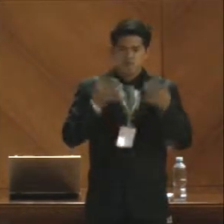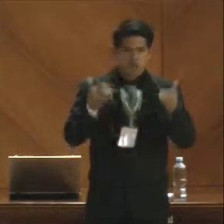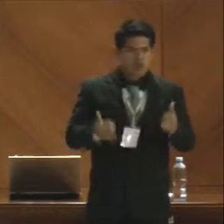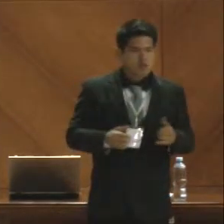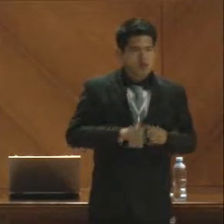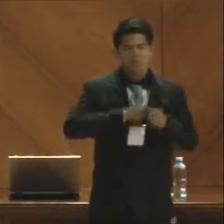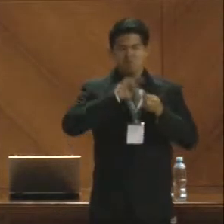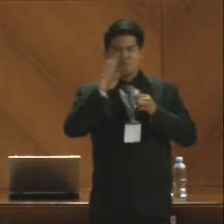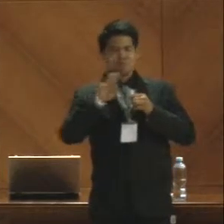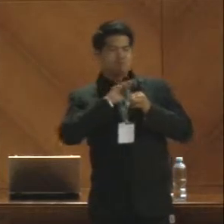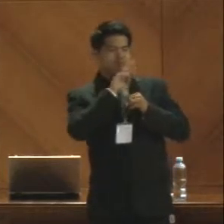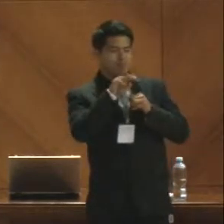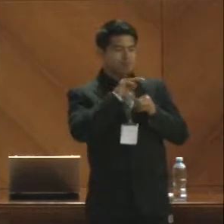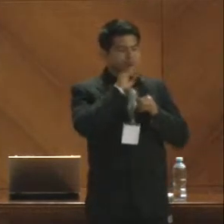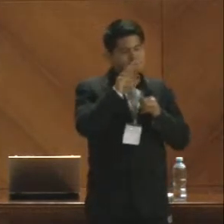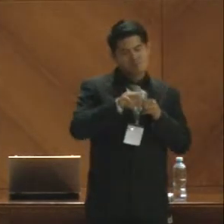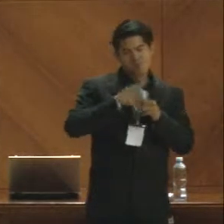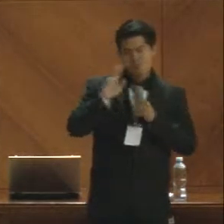va almacenando.